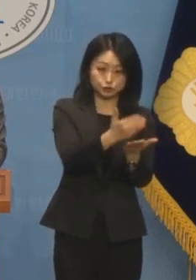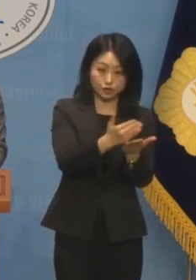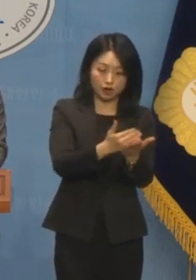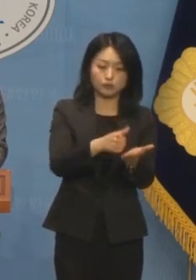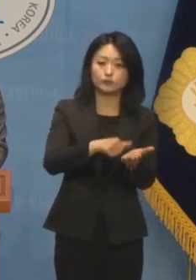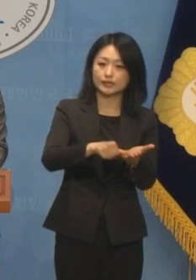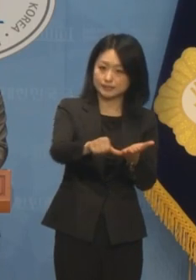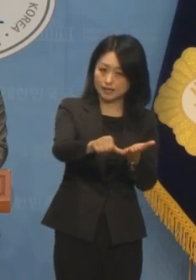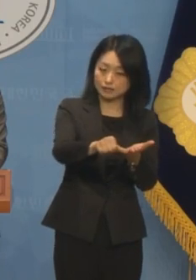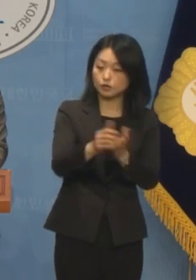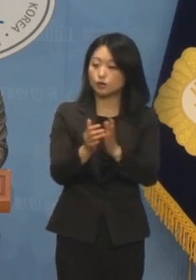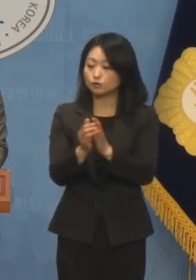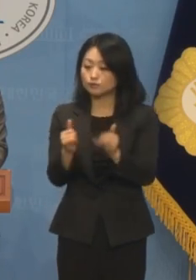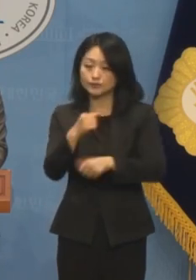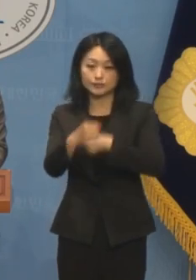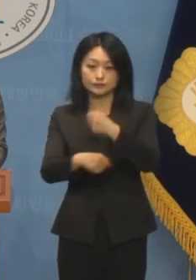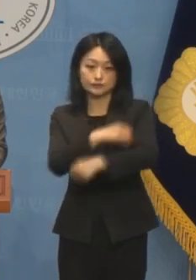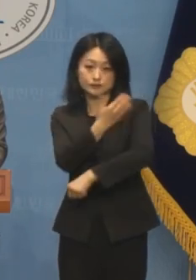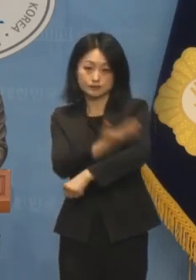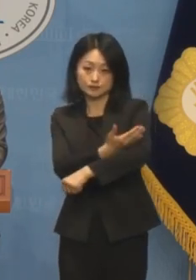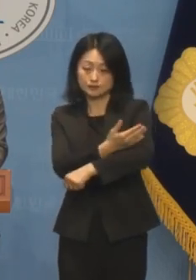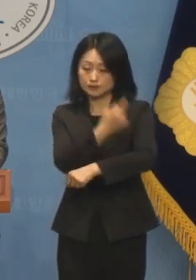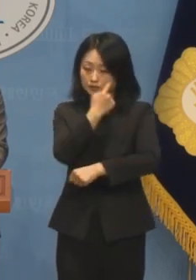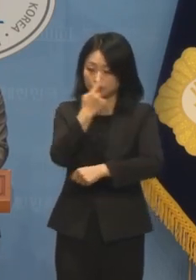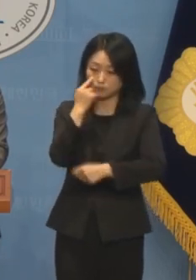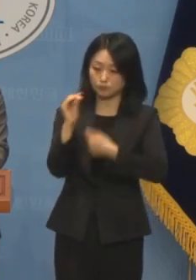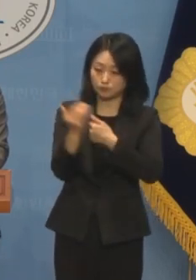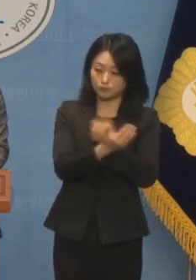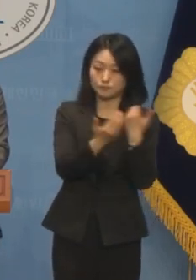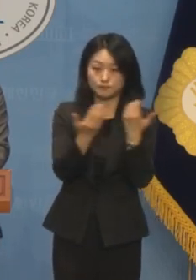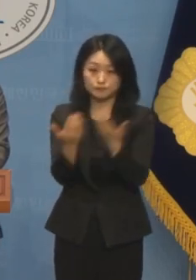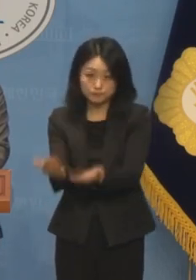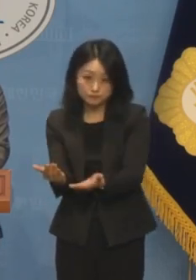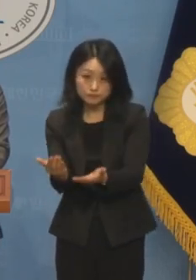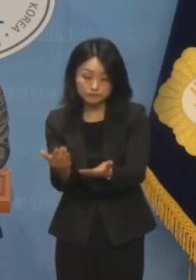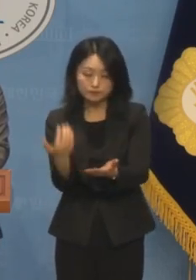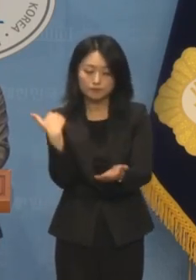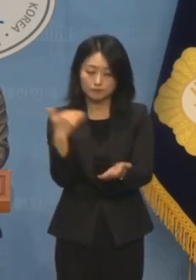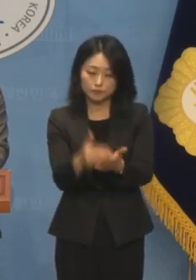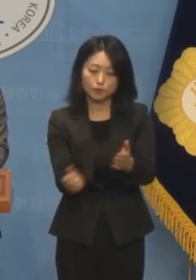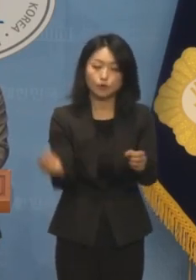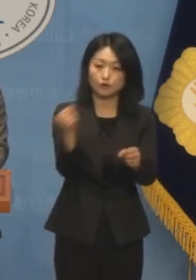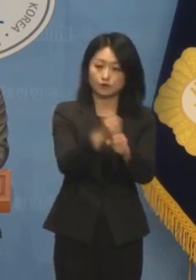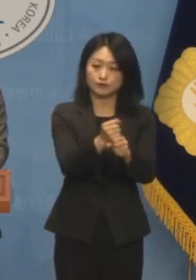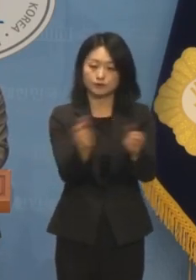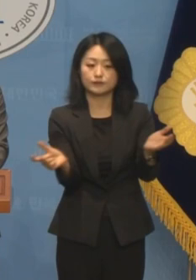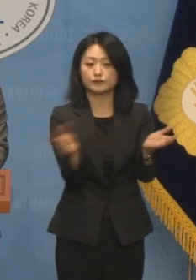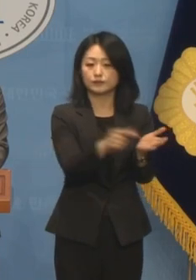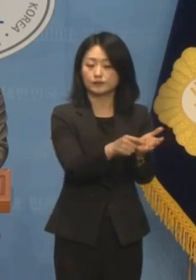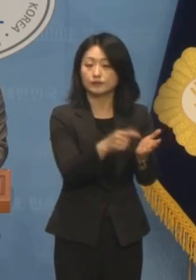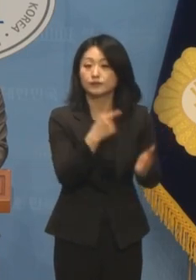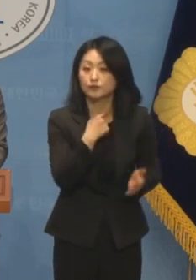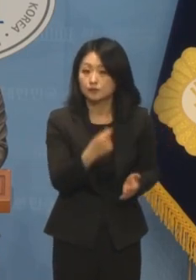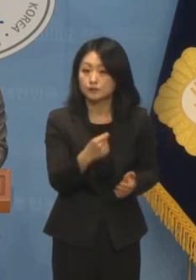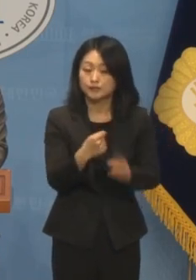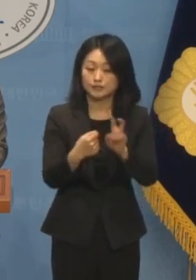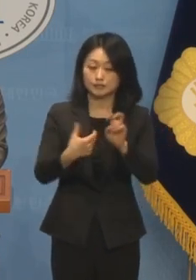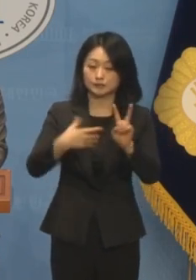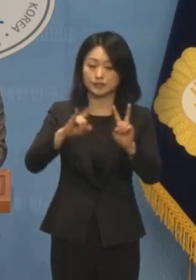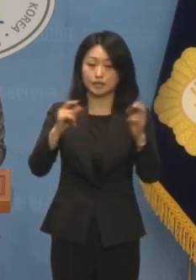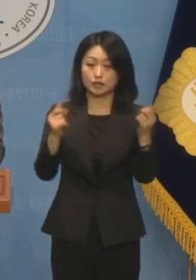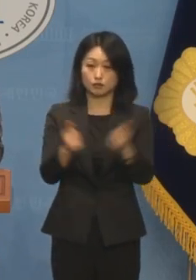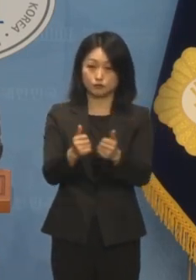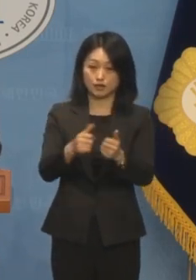삭제하여 국민의 자유권 보장 조항으로 복원합시다. 22대 국회